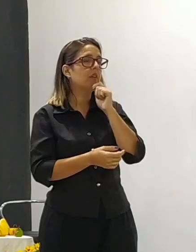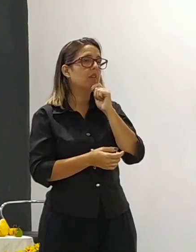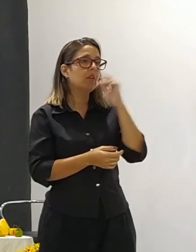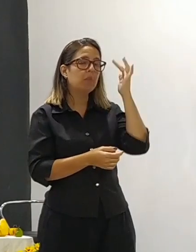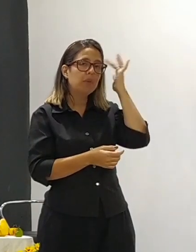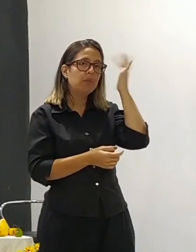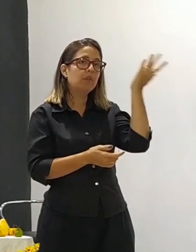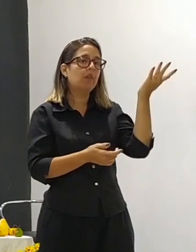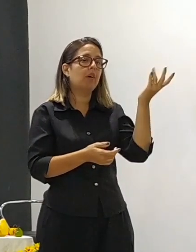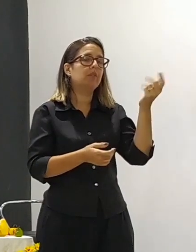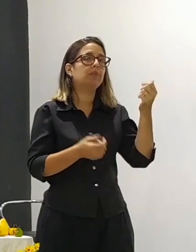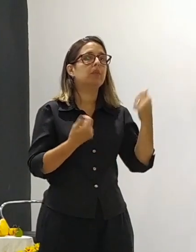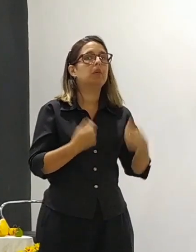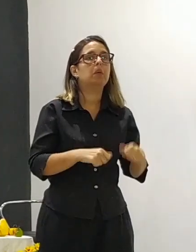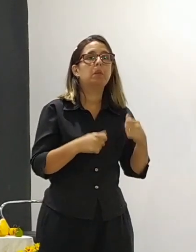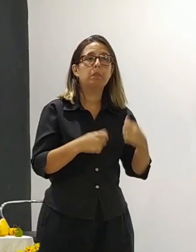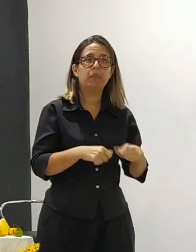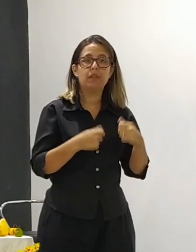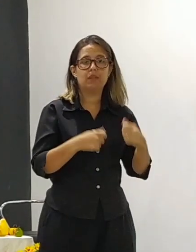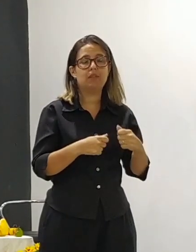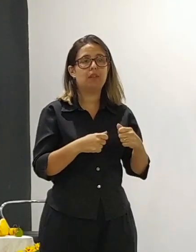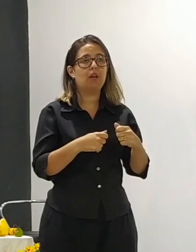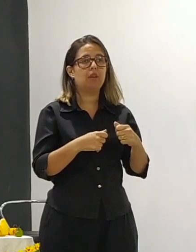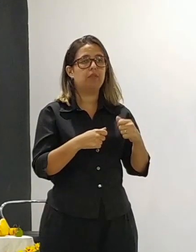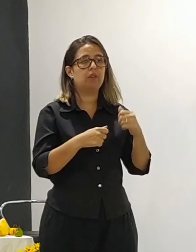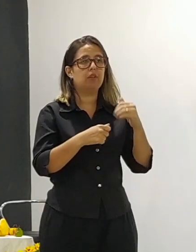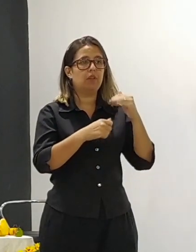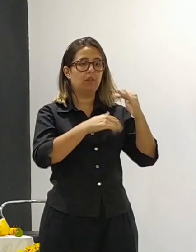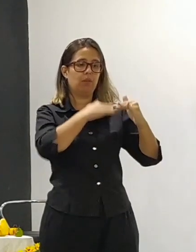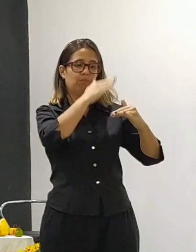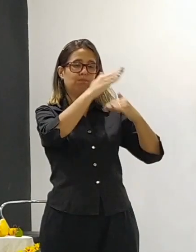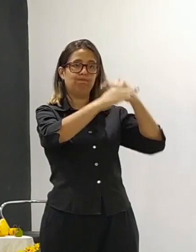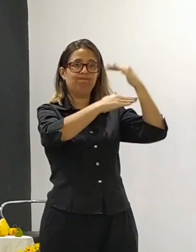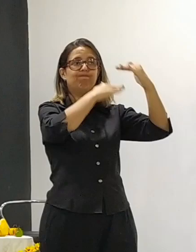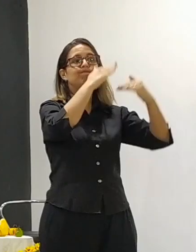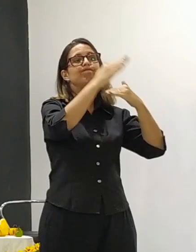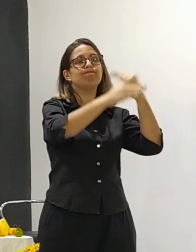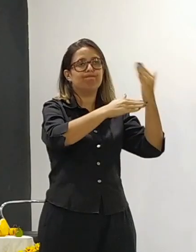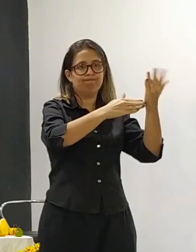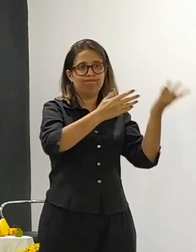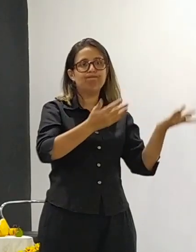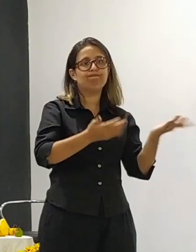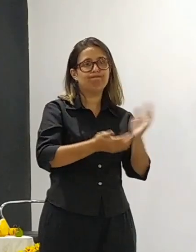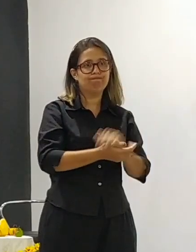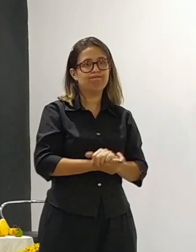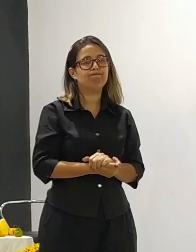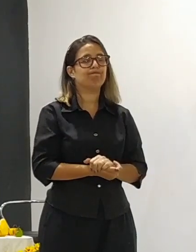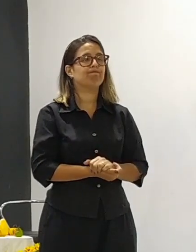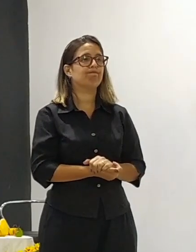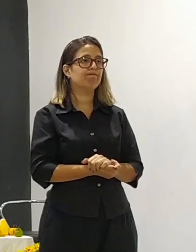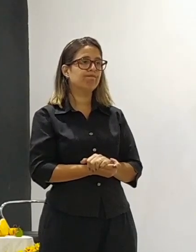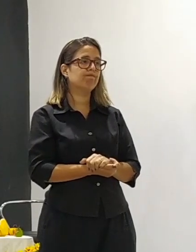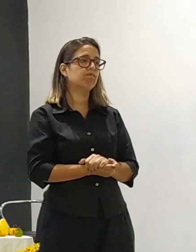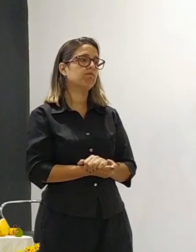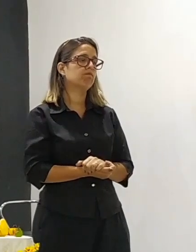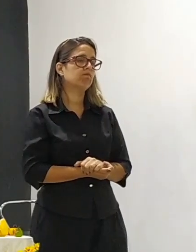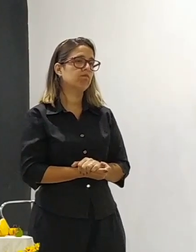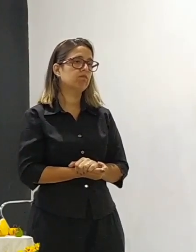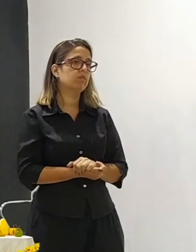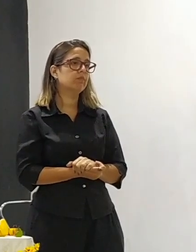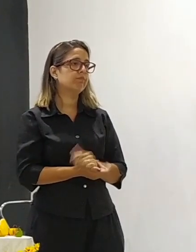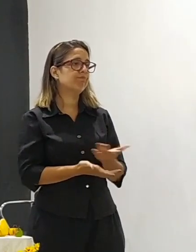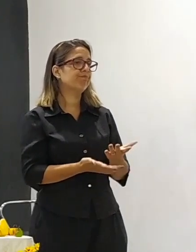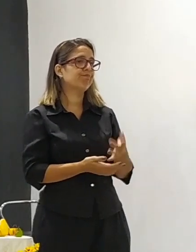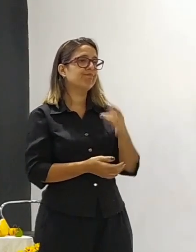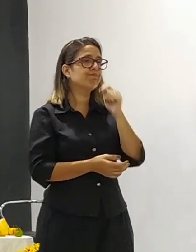estar se alimentando de picanha, churrasco, feijoada, mocotó, né? Mas estou tomando